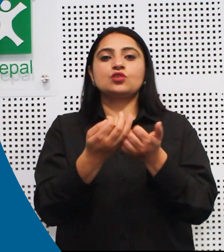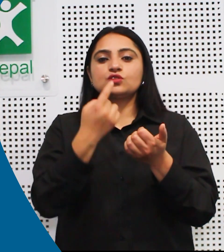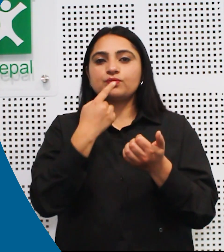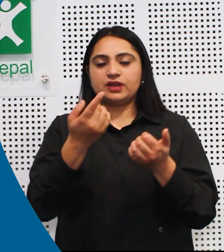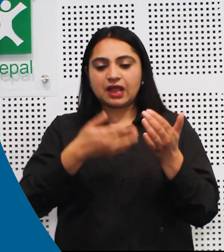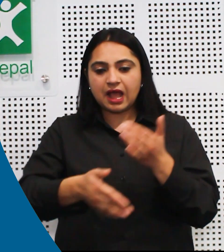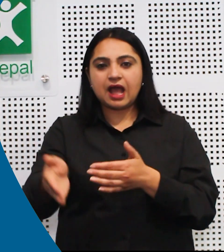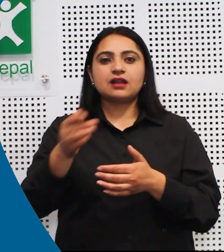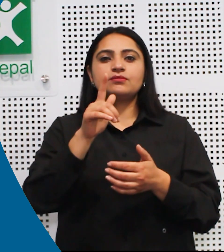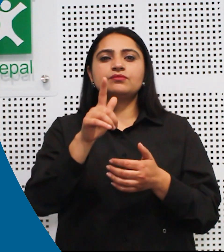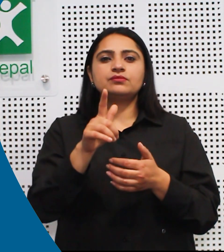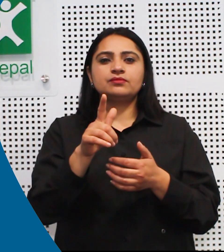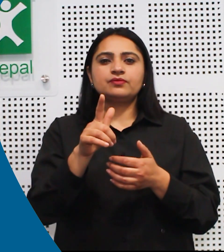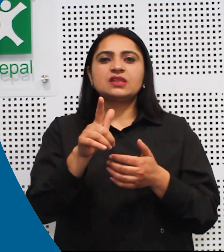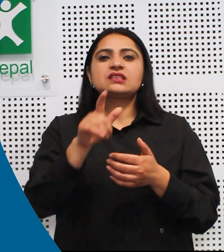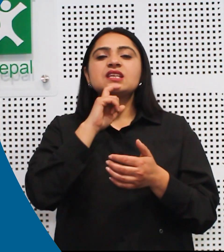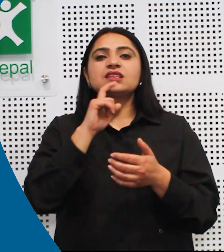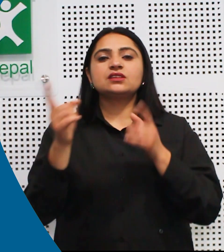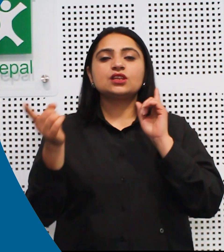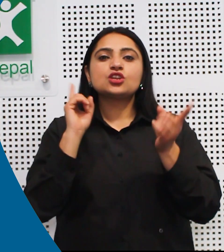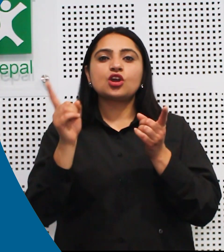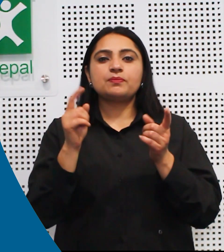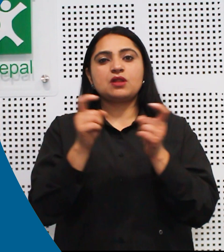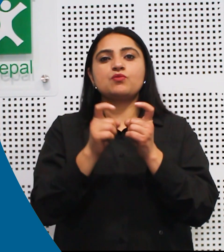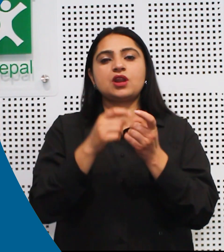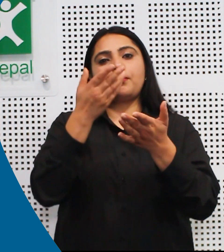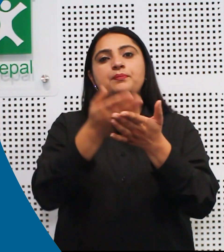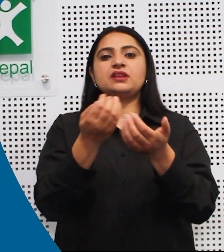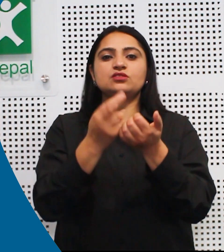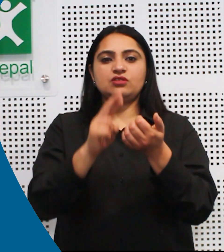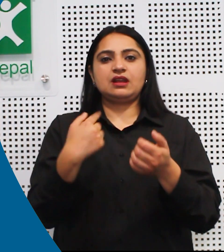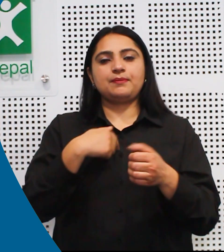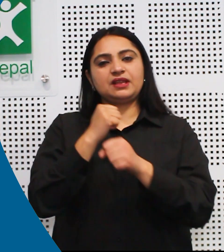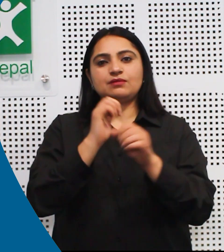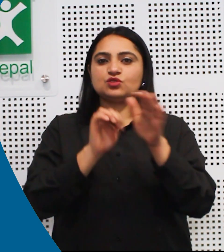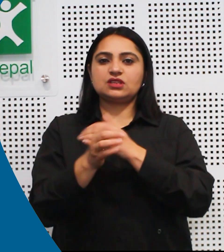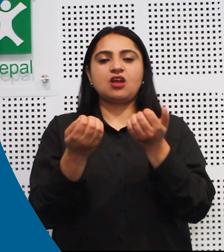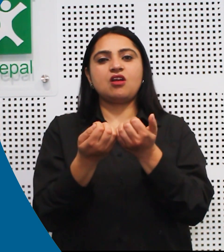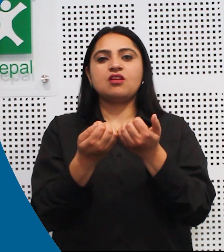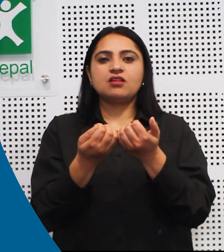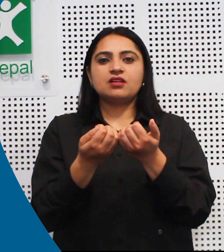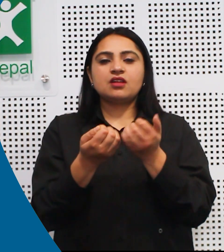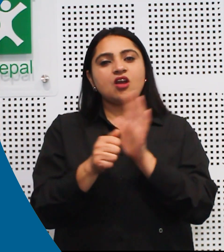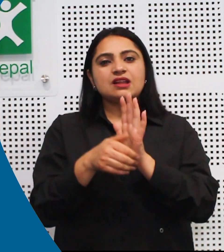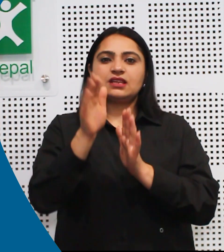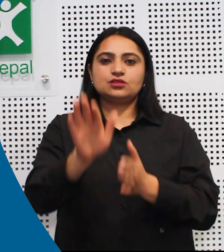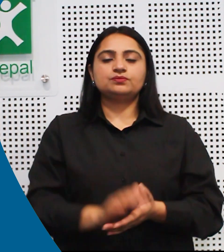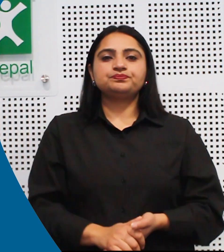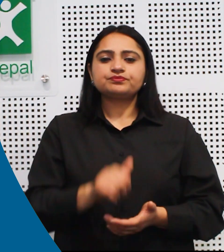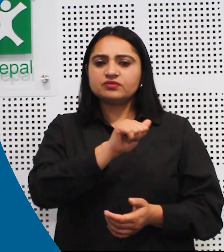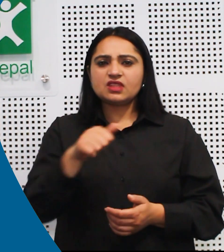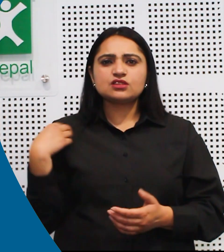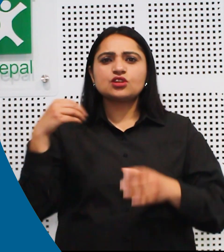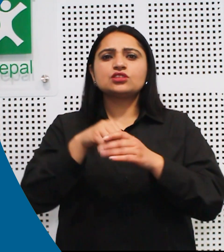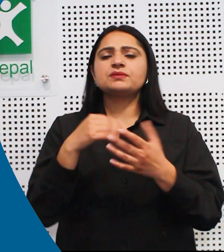आगामी 7 गते हुने नगरपालिकाको बैठकमा पेश गरेर हामी कार्यान्वयन अगाडि बढाउँछौँ। जनसहभागिता कसरी जुटाउने गरिएको छ?